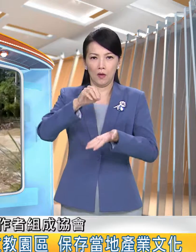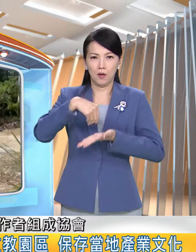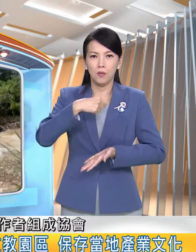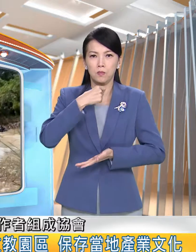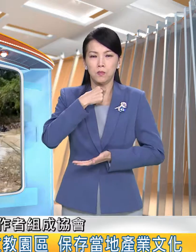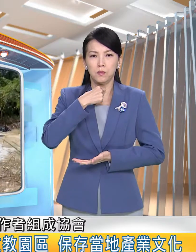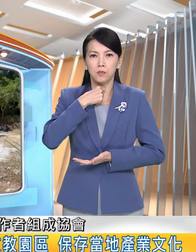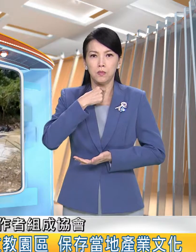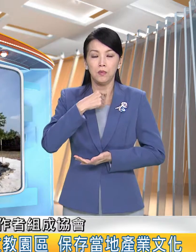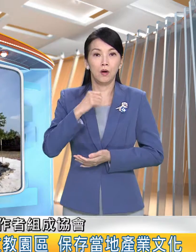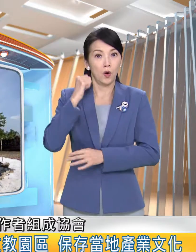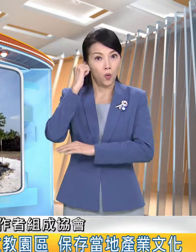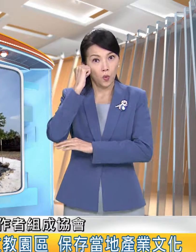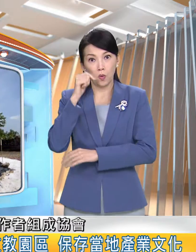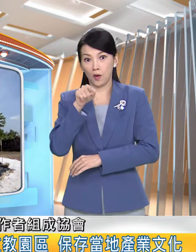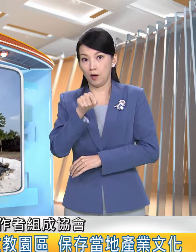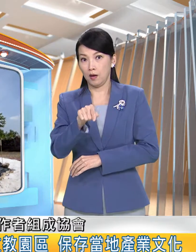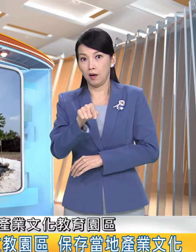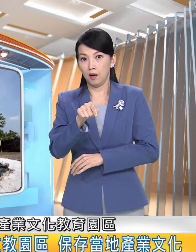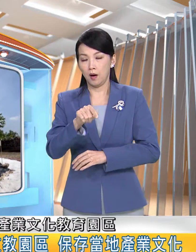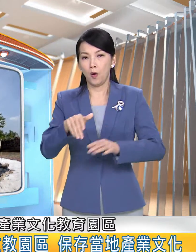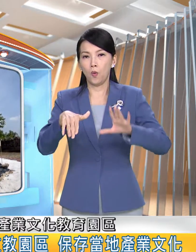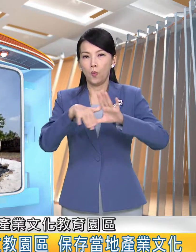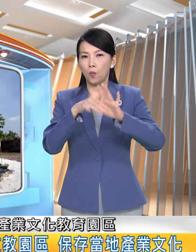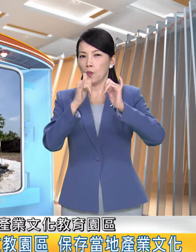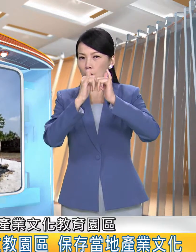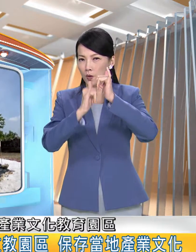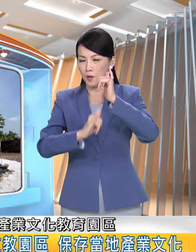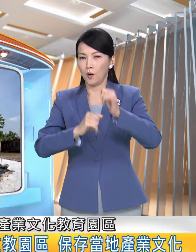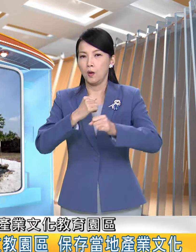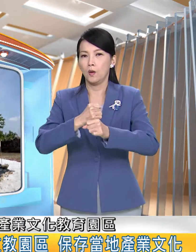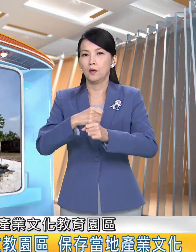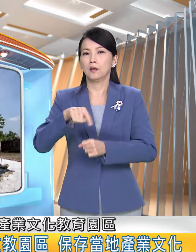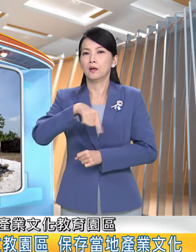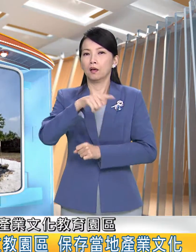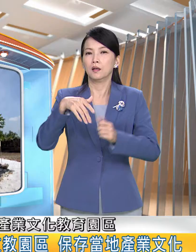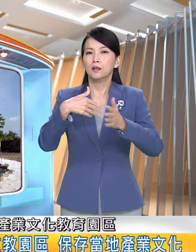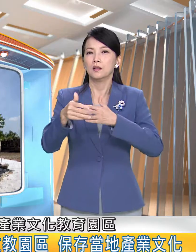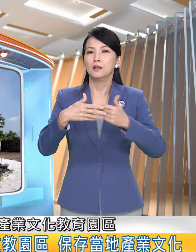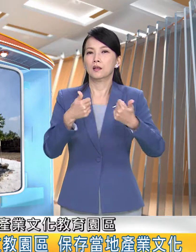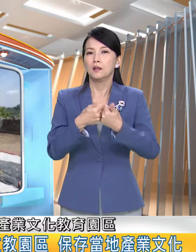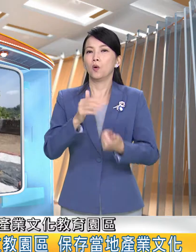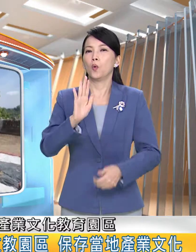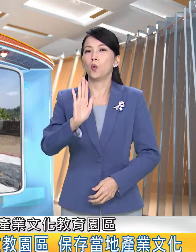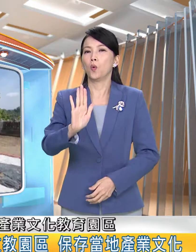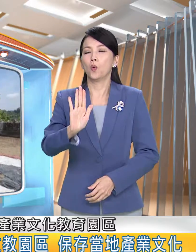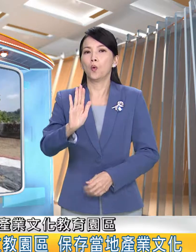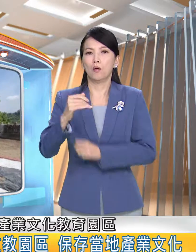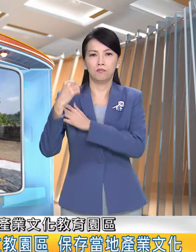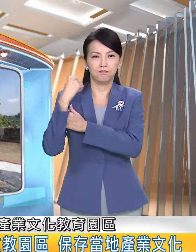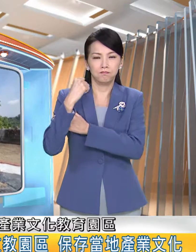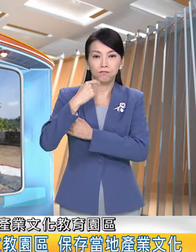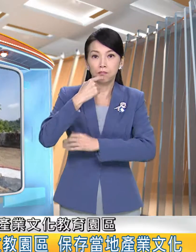者组成协会，打造了白河石灰产业文化教育园